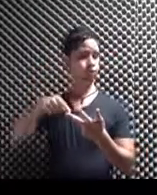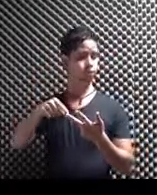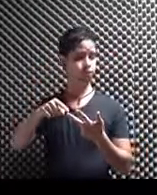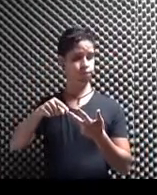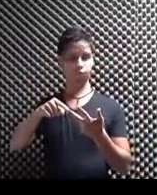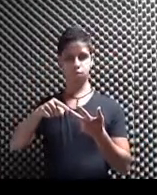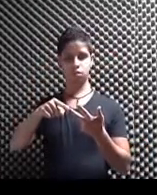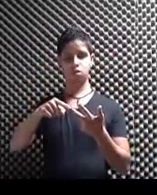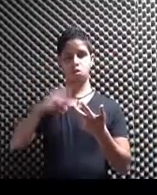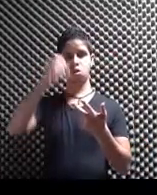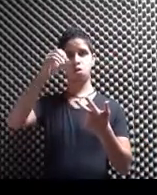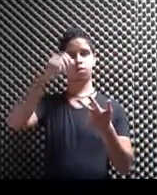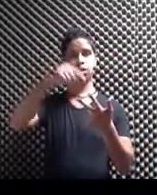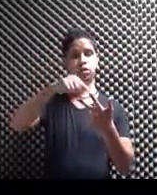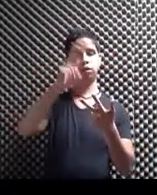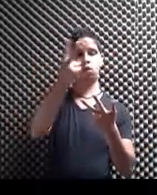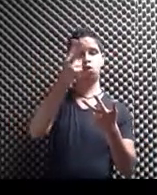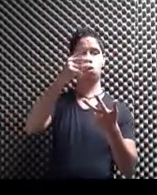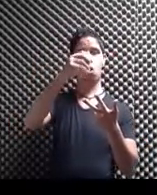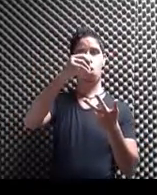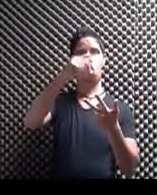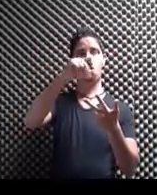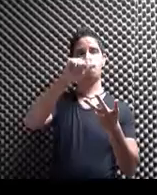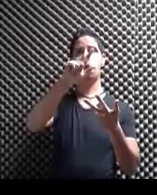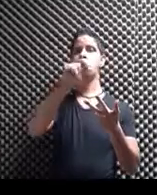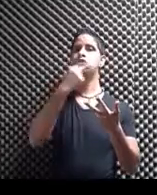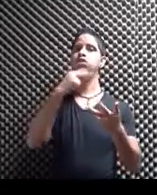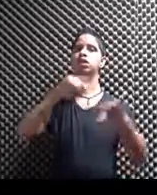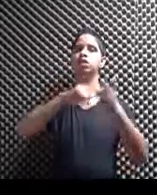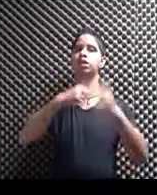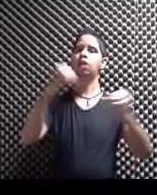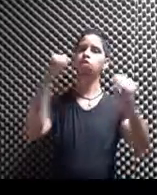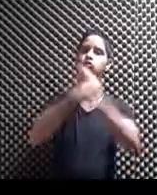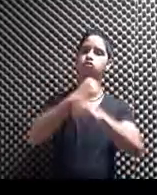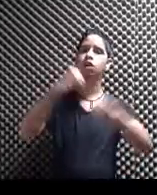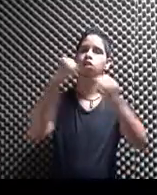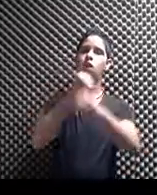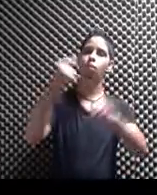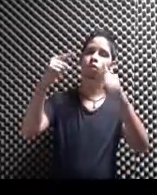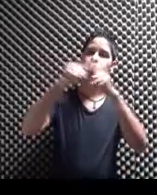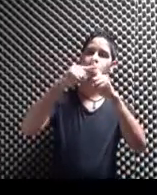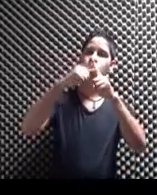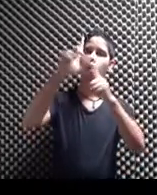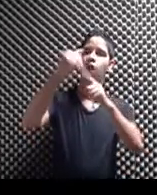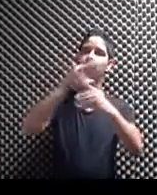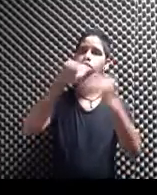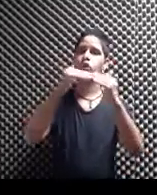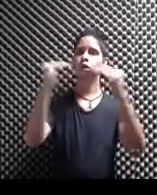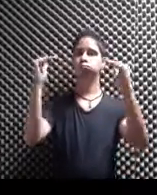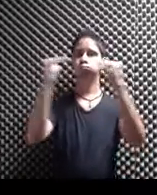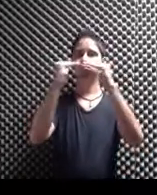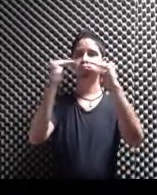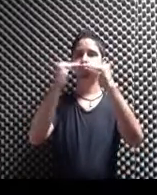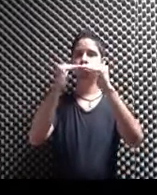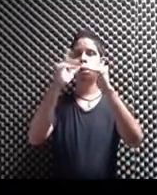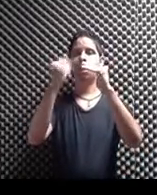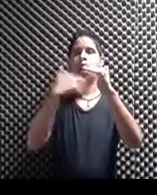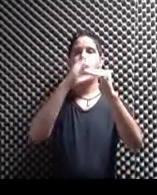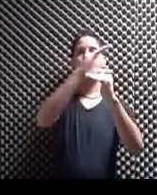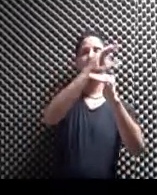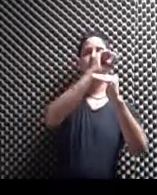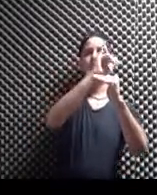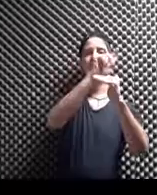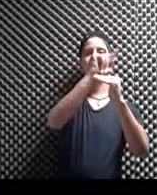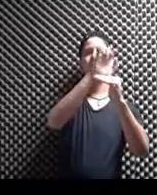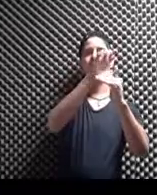ópalo en segundo lugar son esfuerzos o luchas positivas en poder equilibrar el consciente y el subconsciente o cuántas